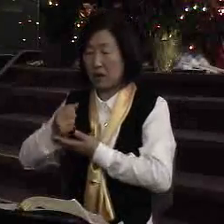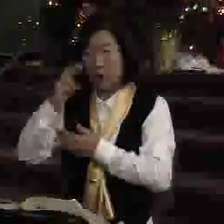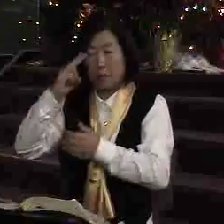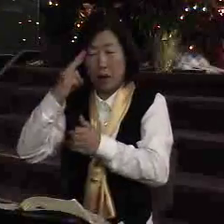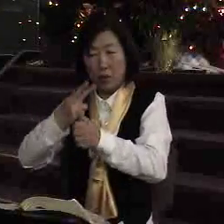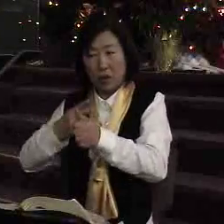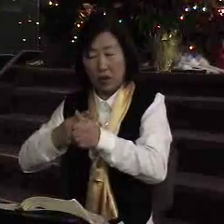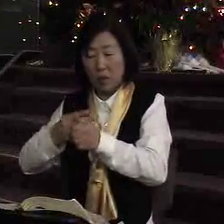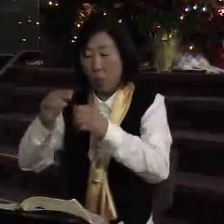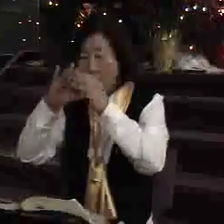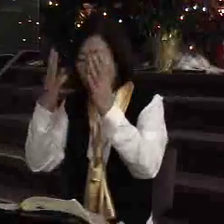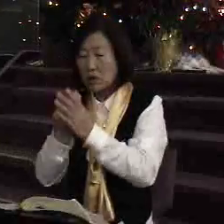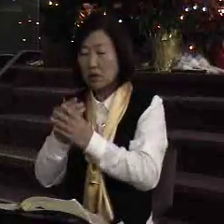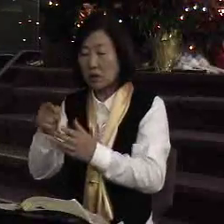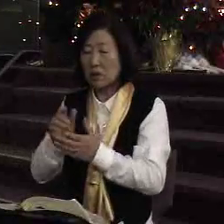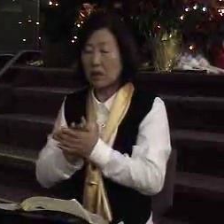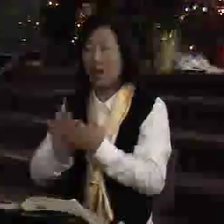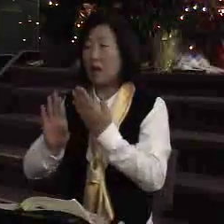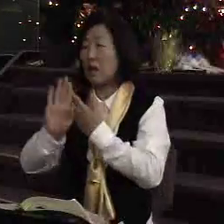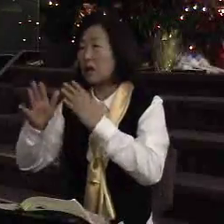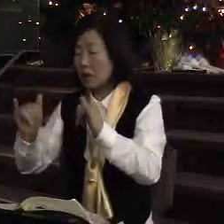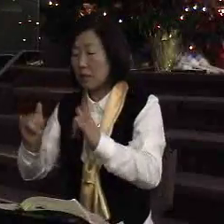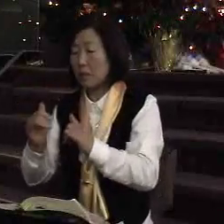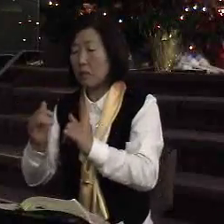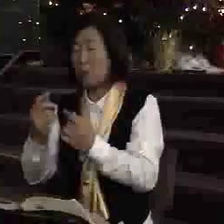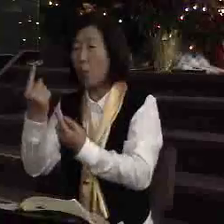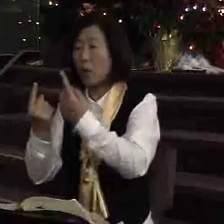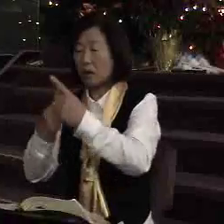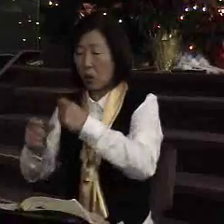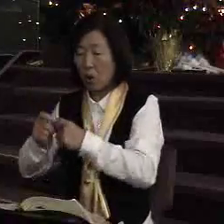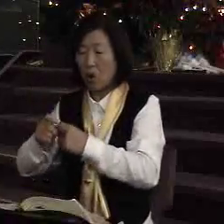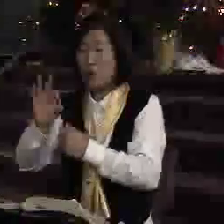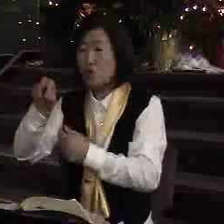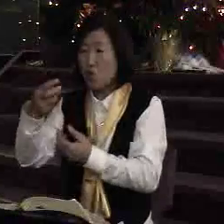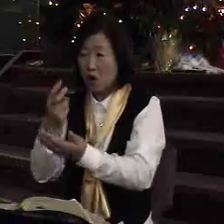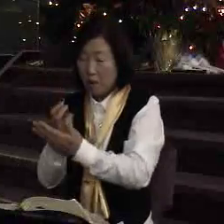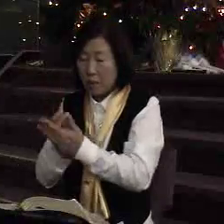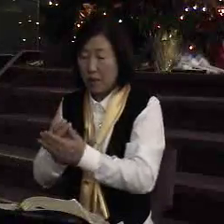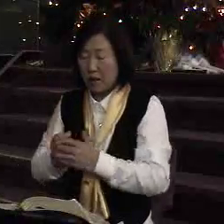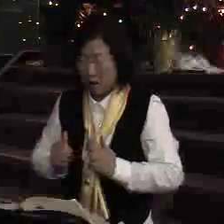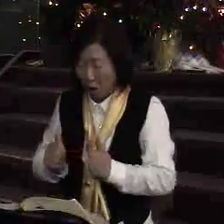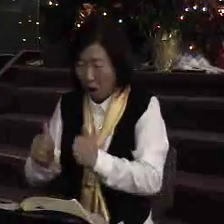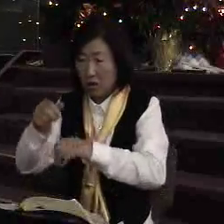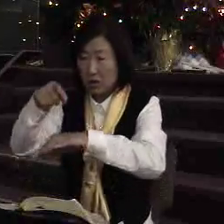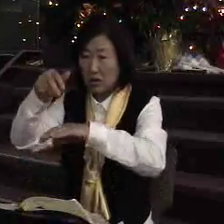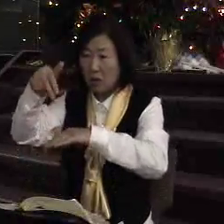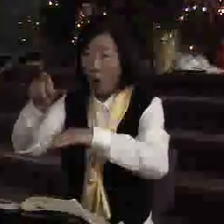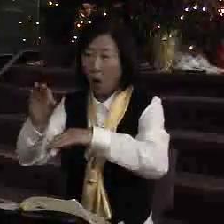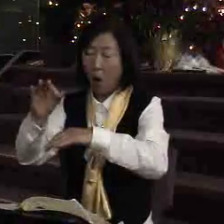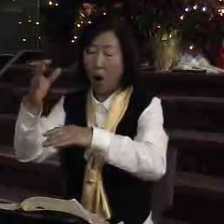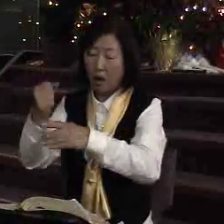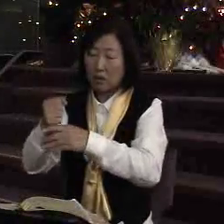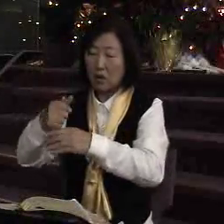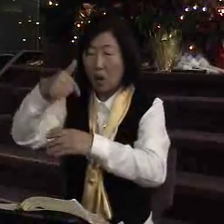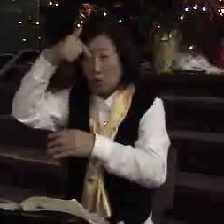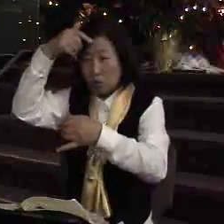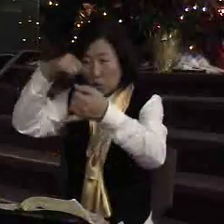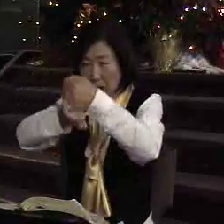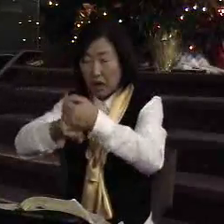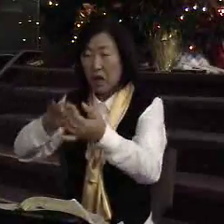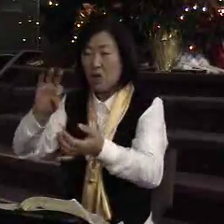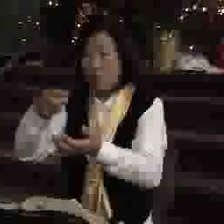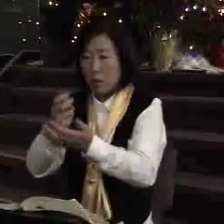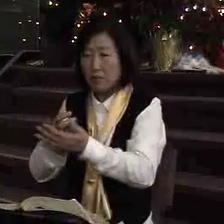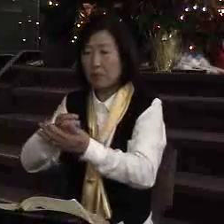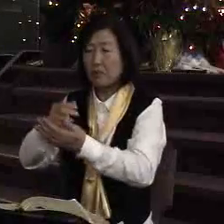모든 것이었어요. 다른 사람들보다 그 누구보다도 율법에 대한 열정을 가지고 구약의 율법과 의식과